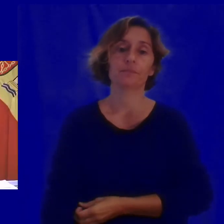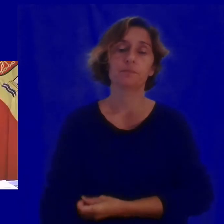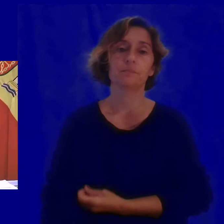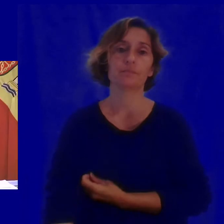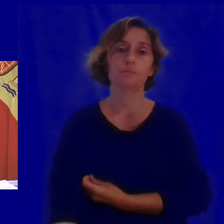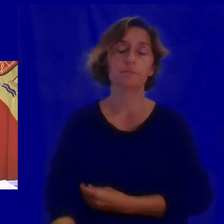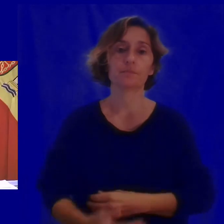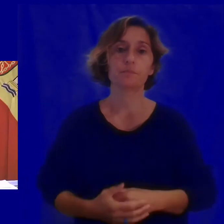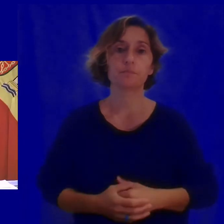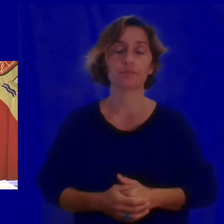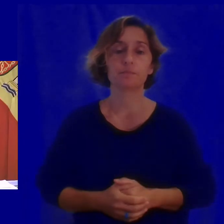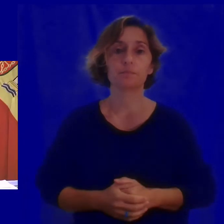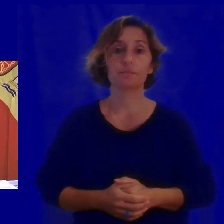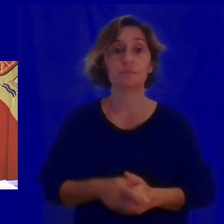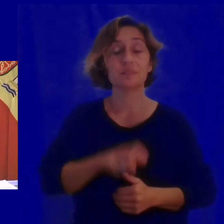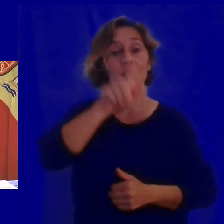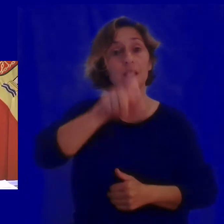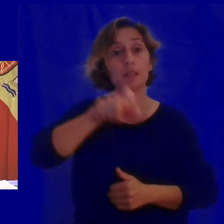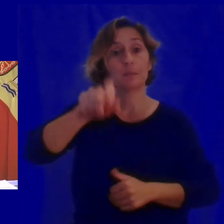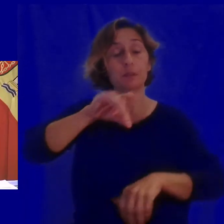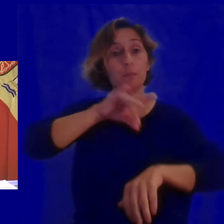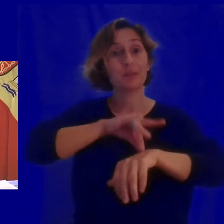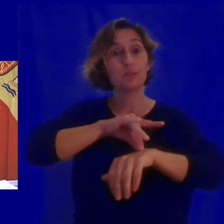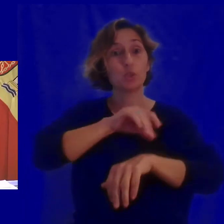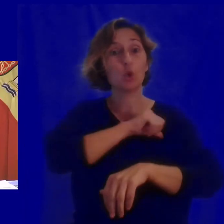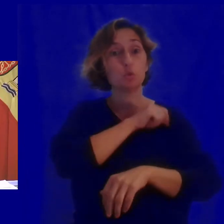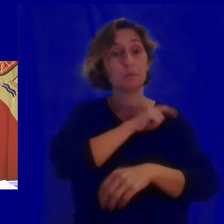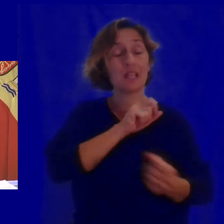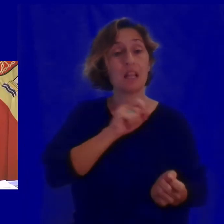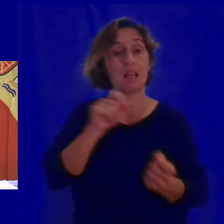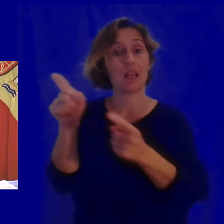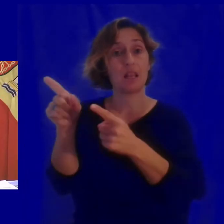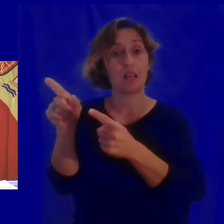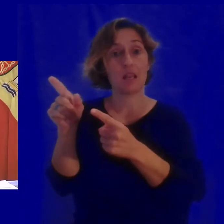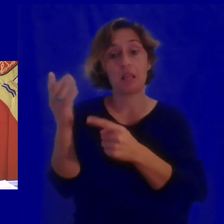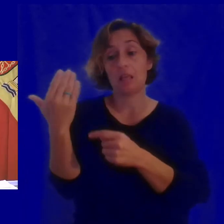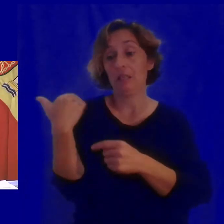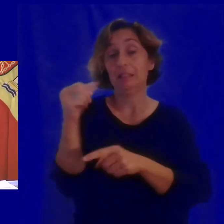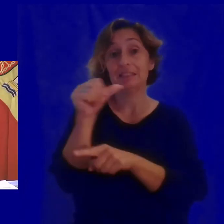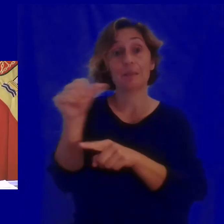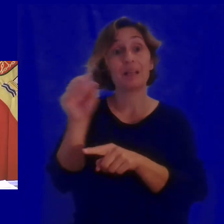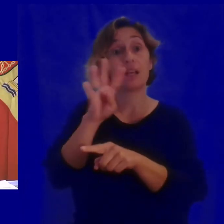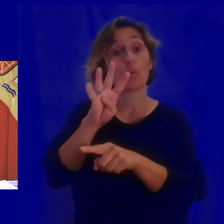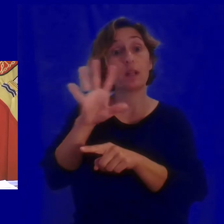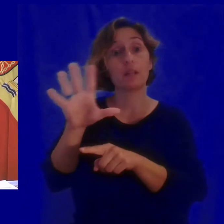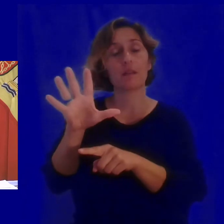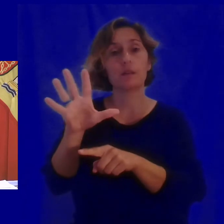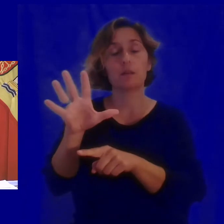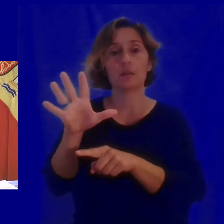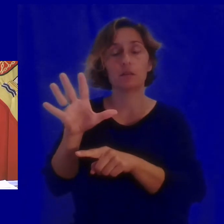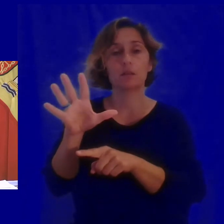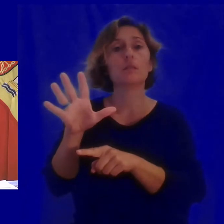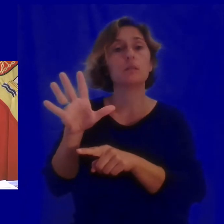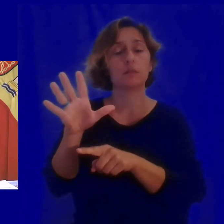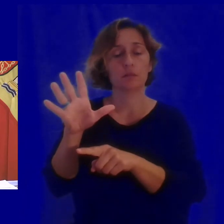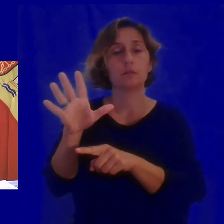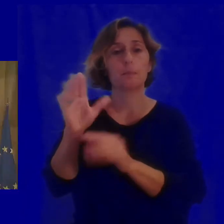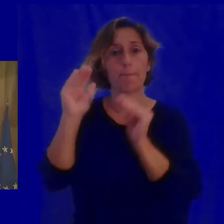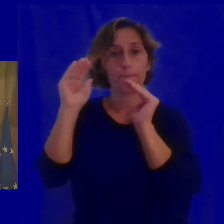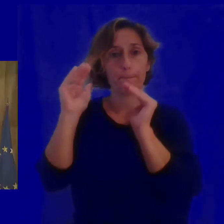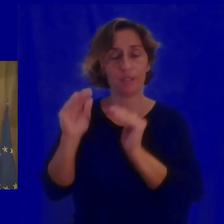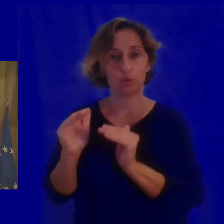En cuanto a los pacientes que han requerido hospitalización, esta semana 45 también ha habido un descenso